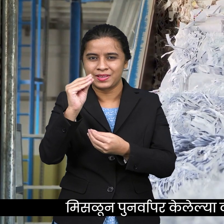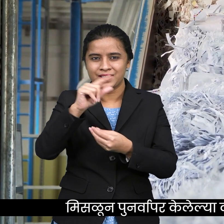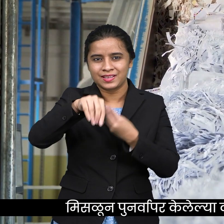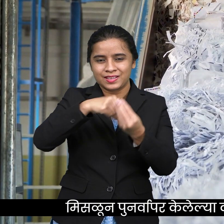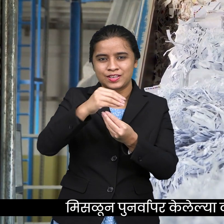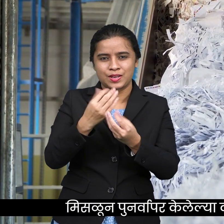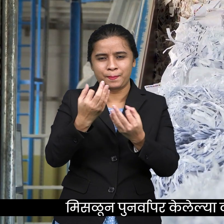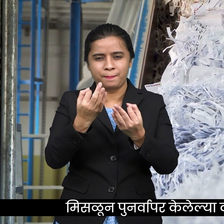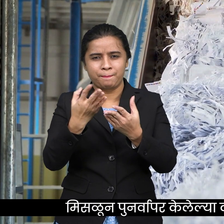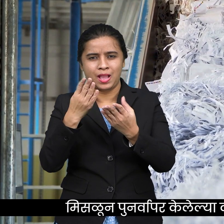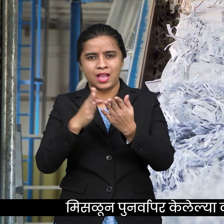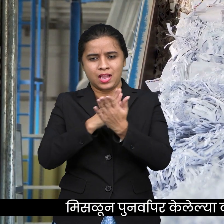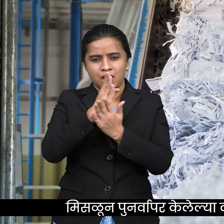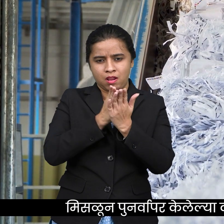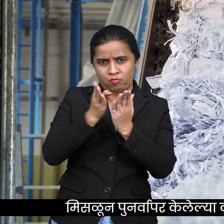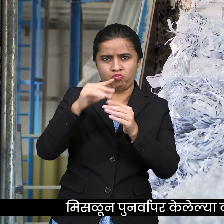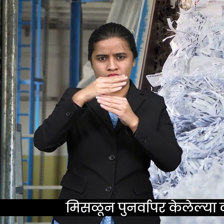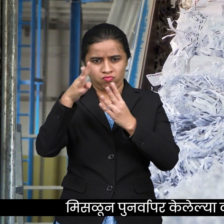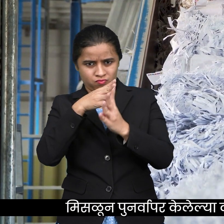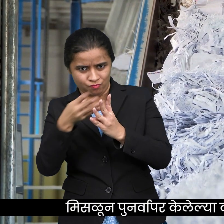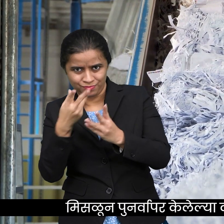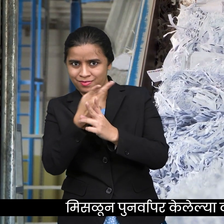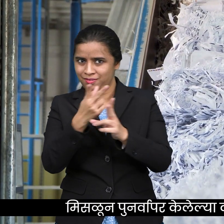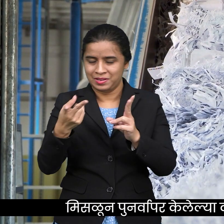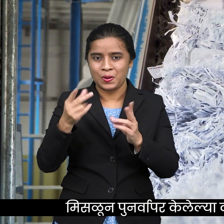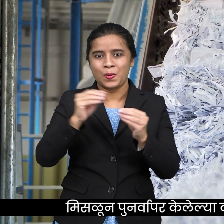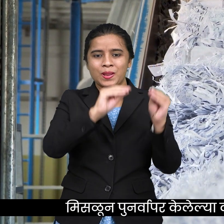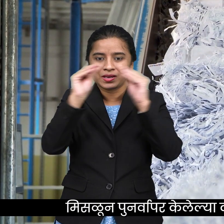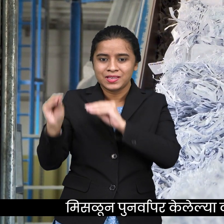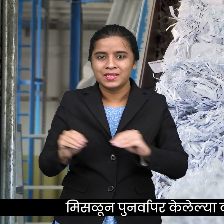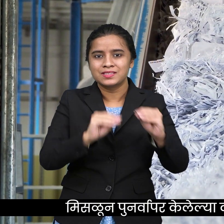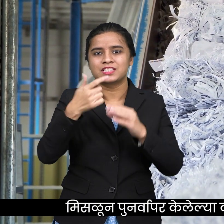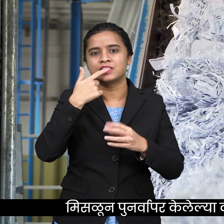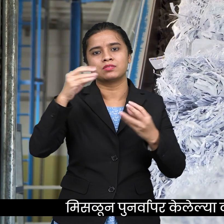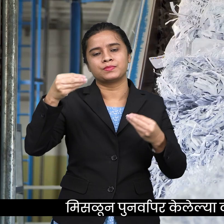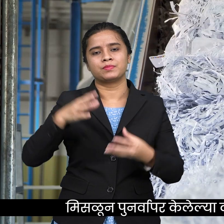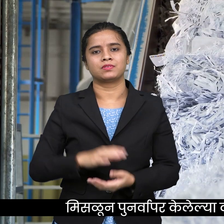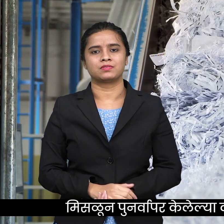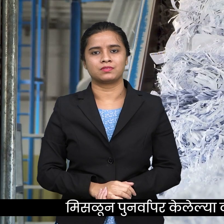मिसळून पुनर्वापर केलेल्या कागदावर सुंदर नमुने तयार करता येतात.